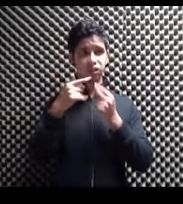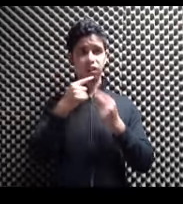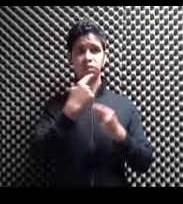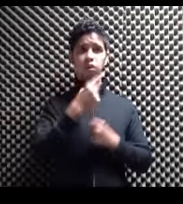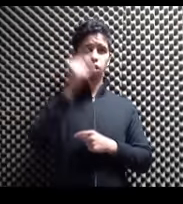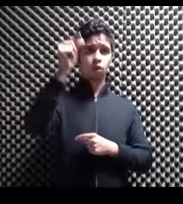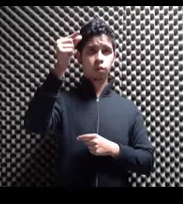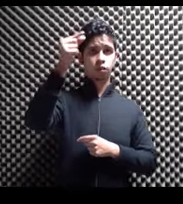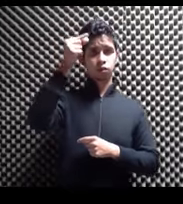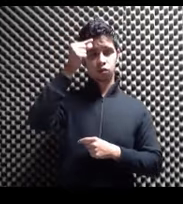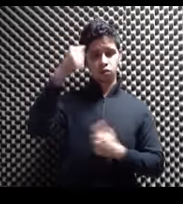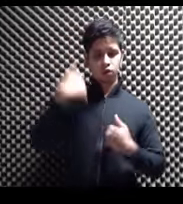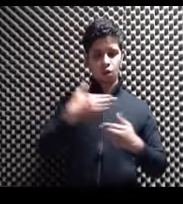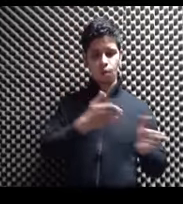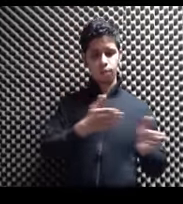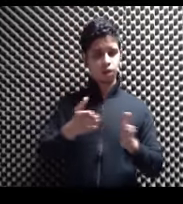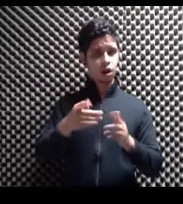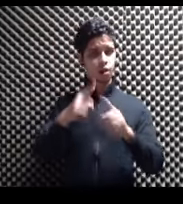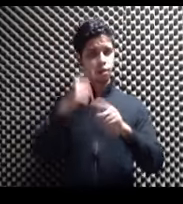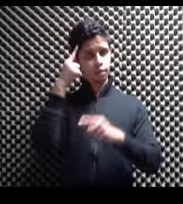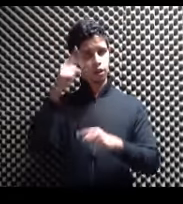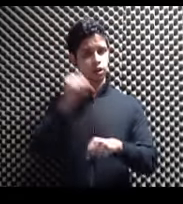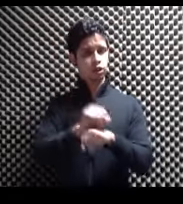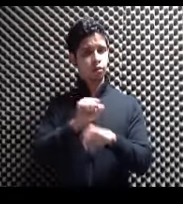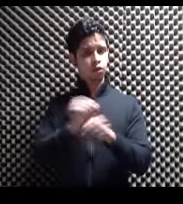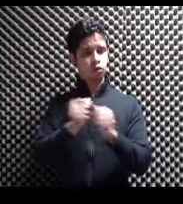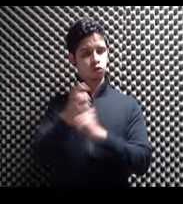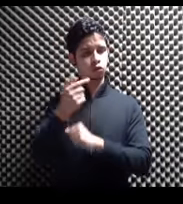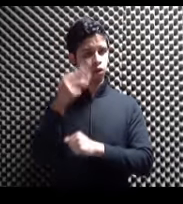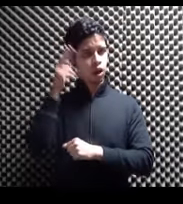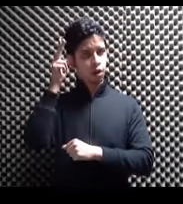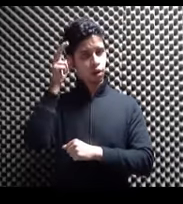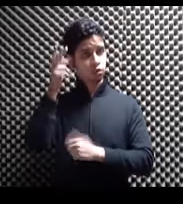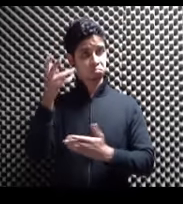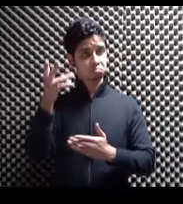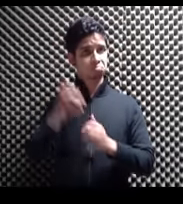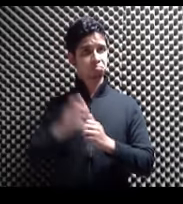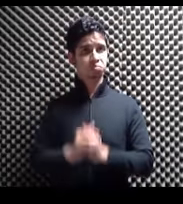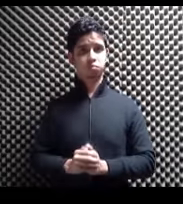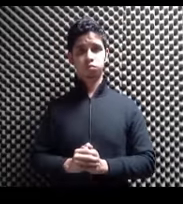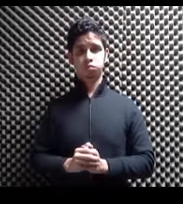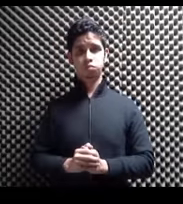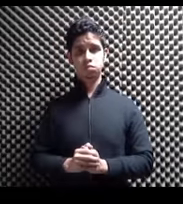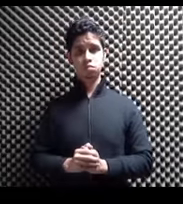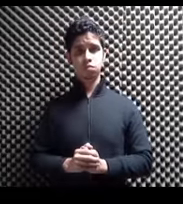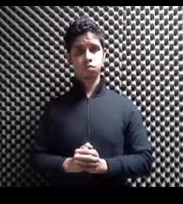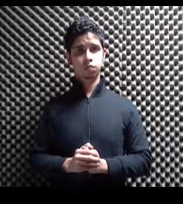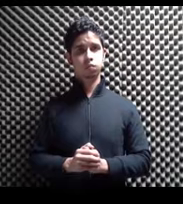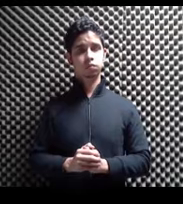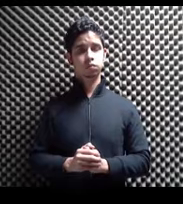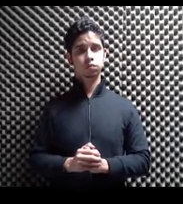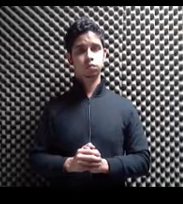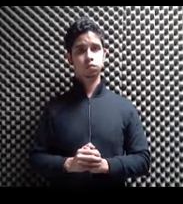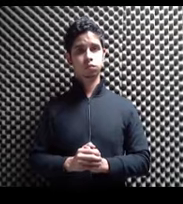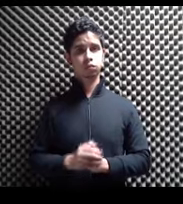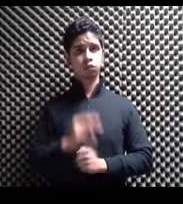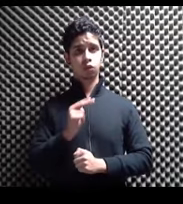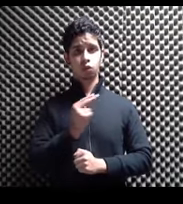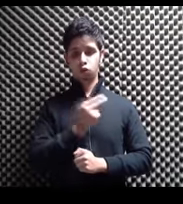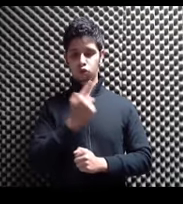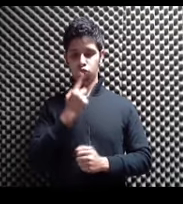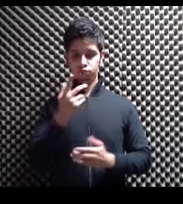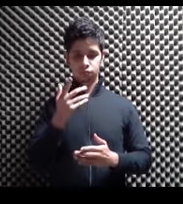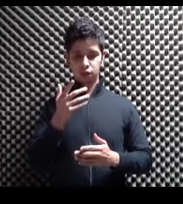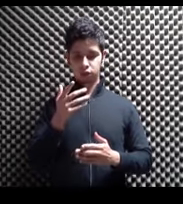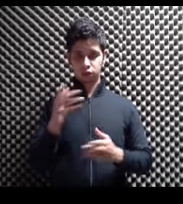trabajar estos casos en aquel tiempo. Ok. Y nos dimos la tarea de crear lo que es Horse and Pony, que ya llevamos vamos